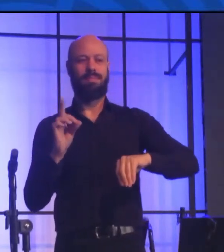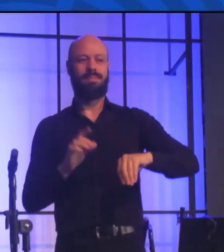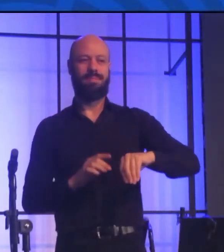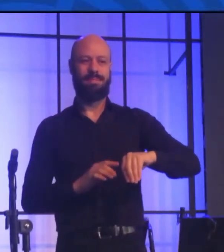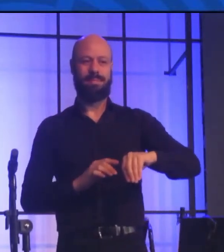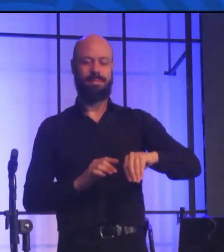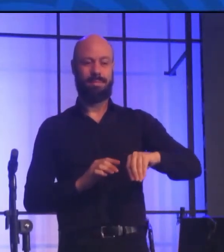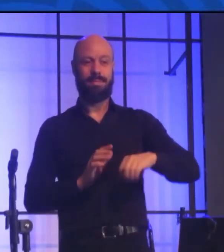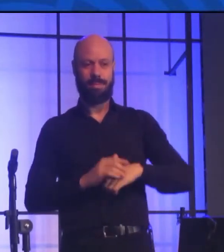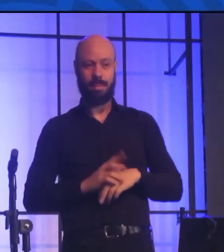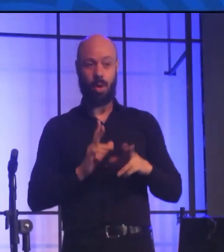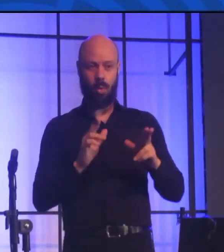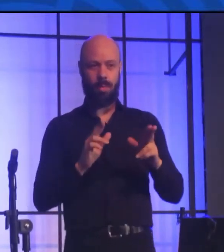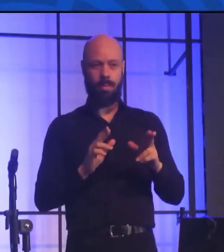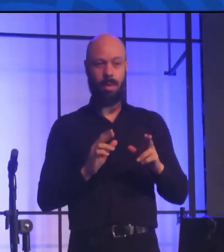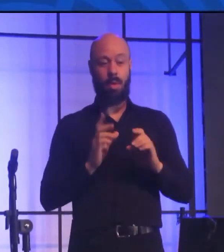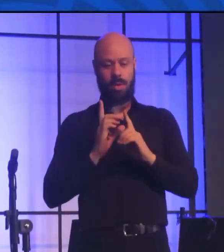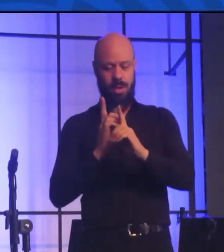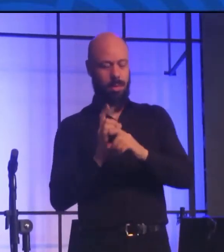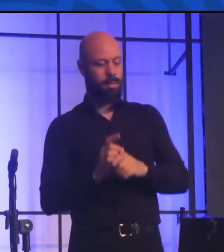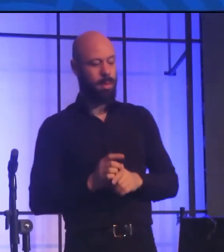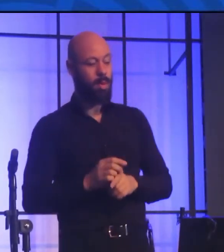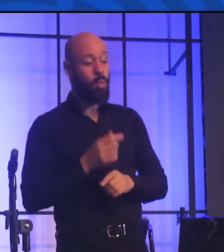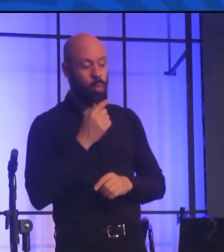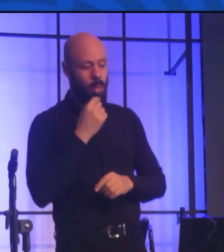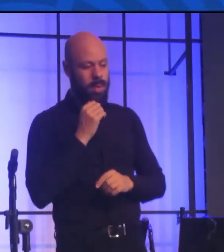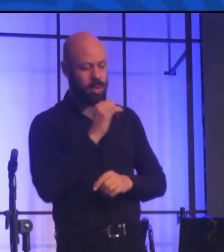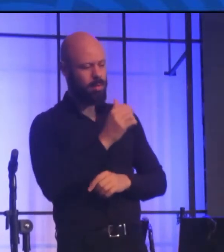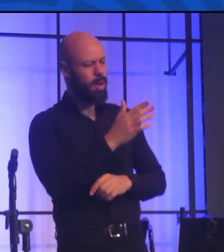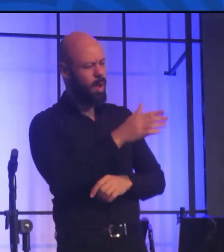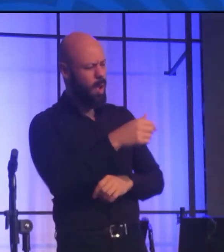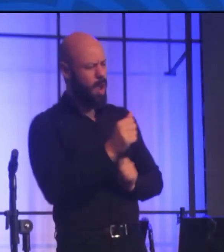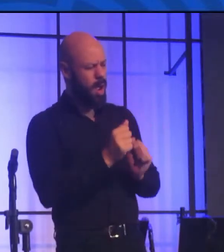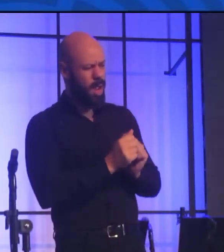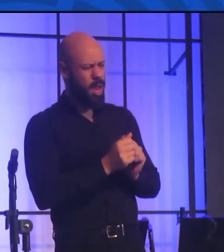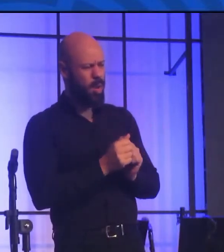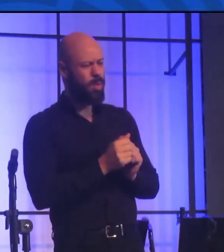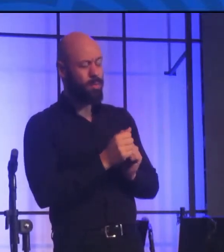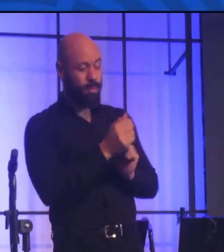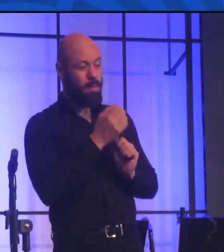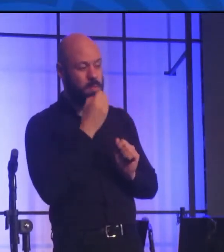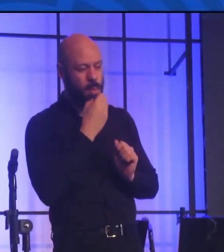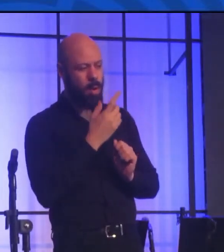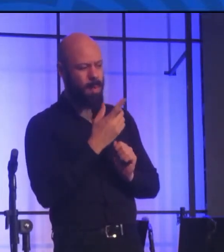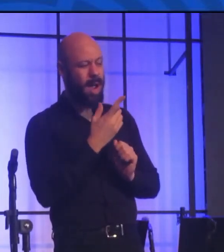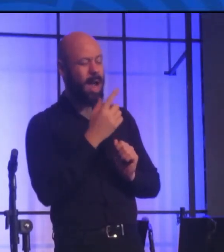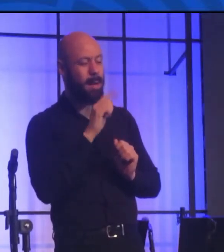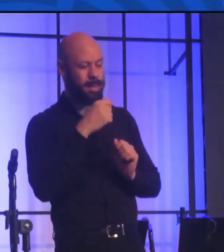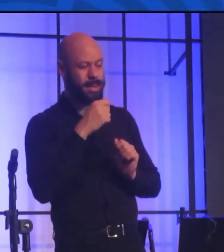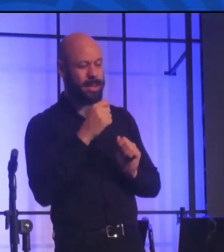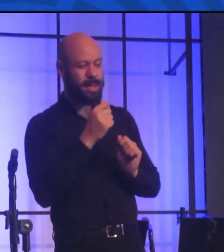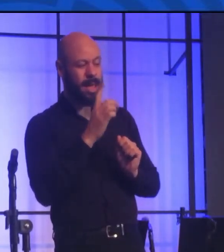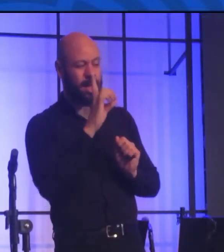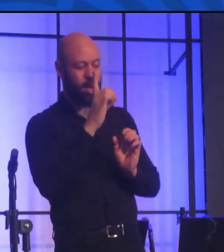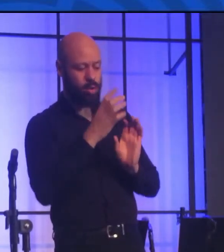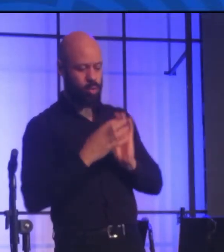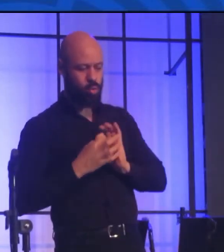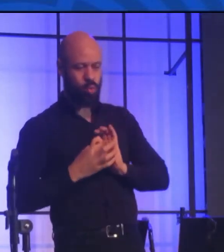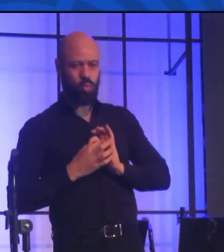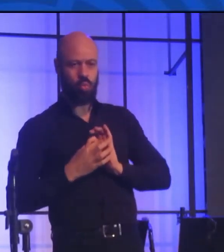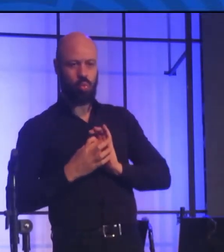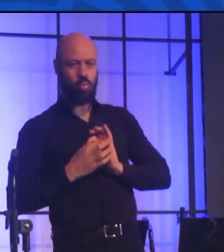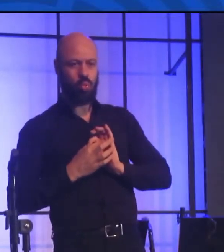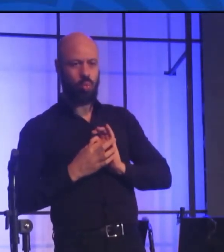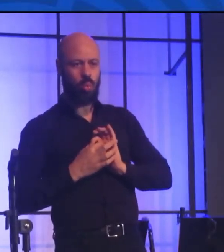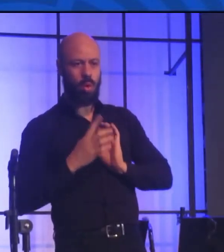Por quê? Porque ele disse: eu não quero isso sem Deus. Eu quero um plano, e eu